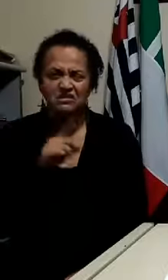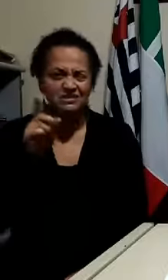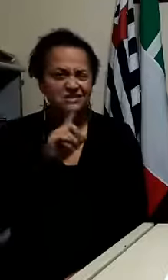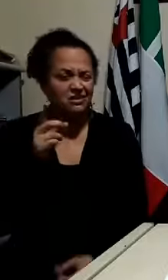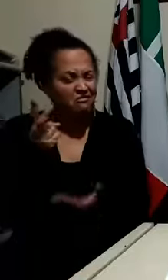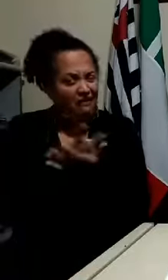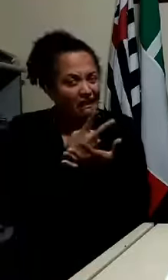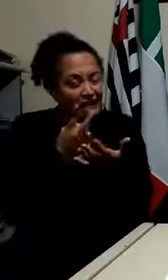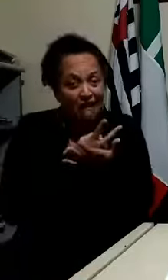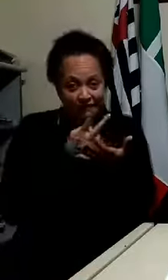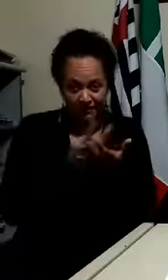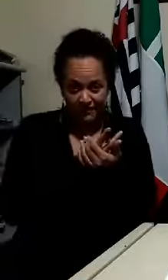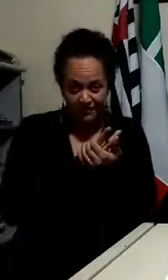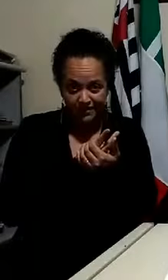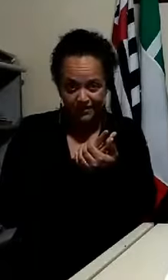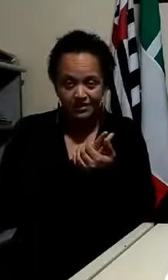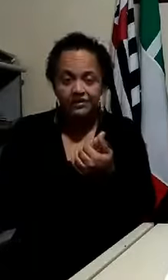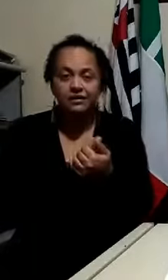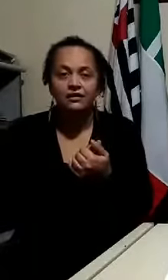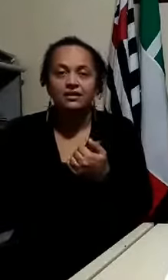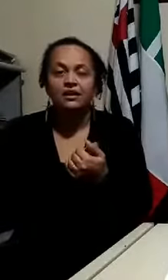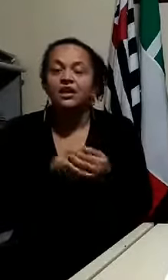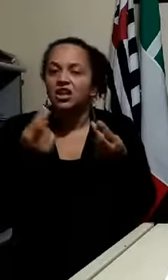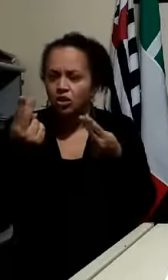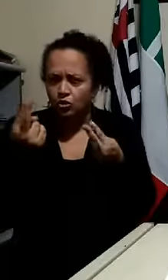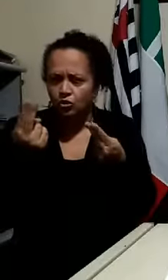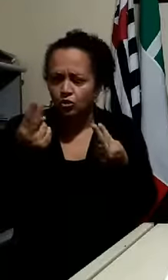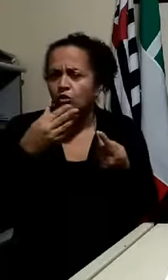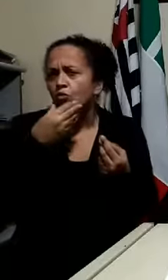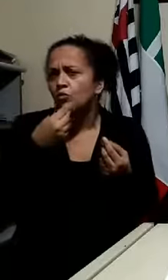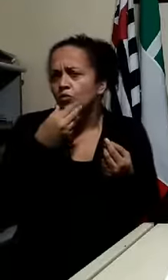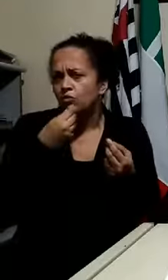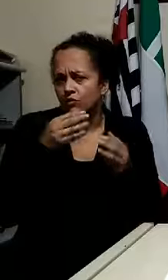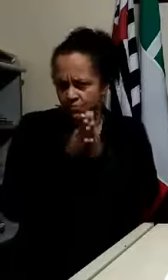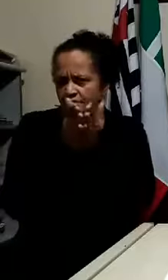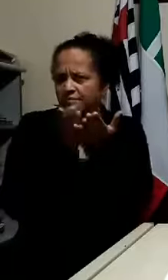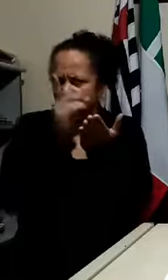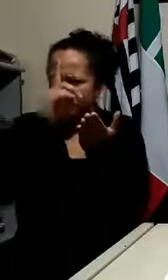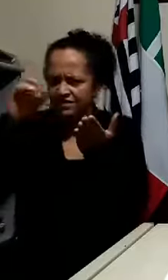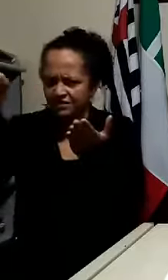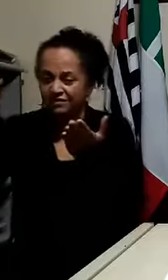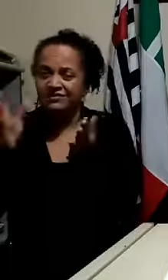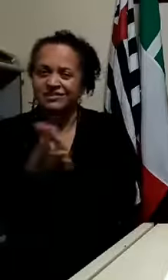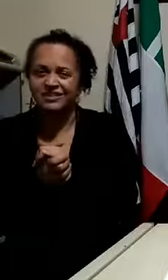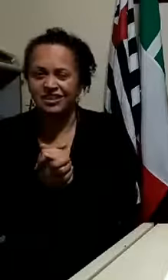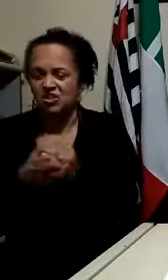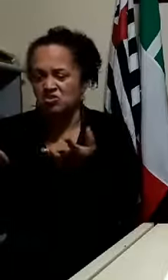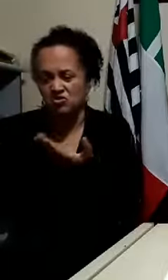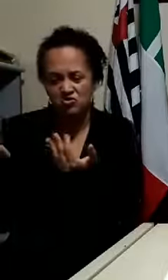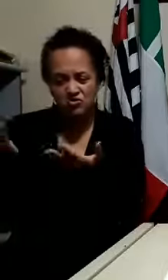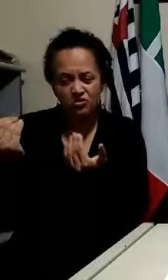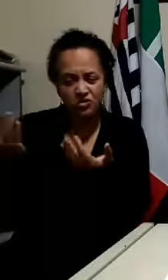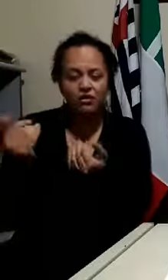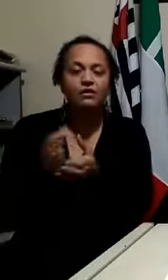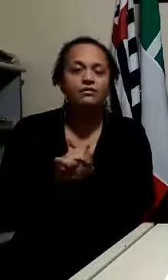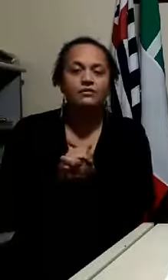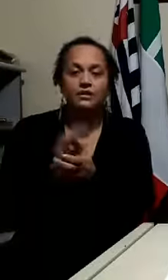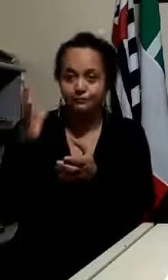aqui, tá? Que esse rapaz caiu, né? E outros caíram,